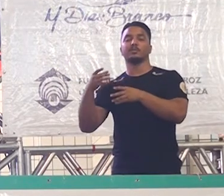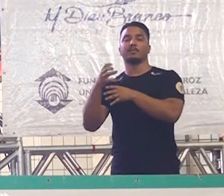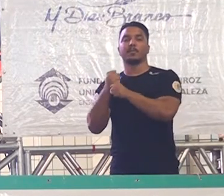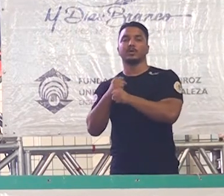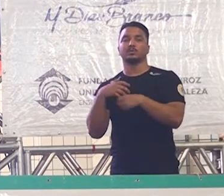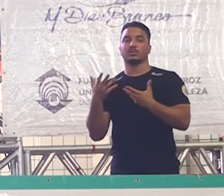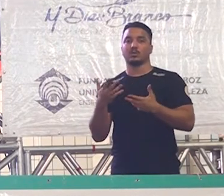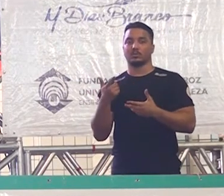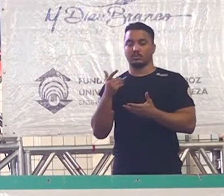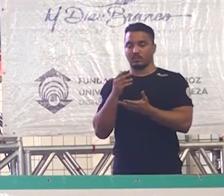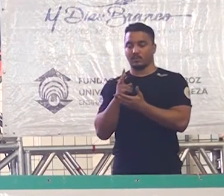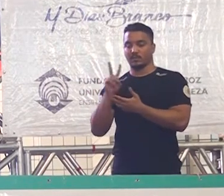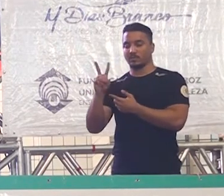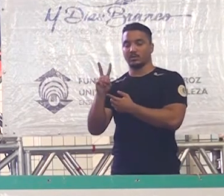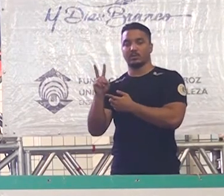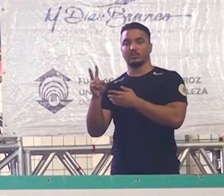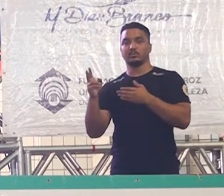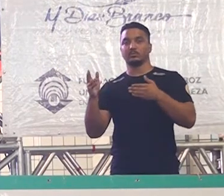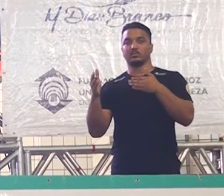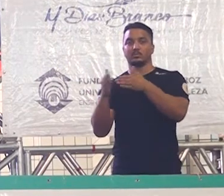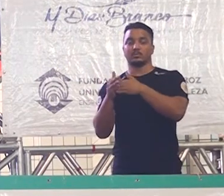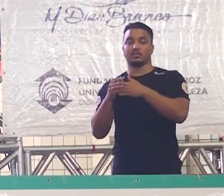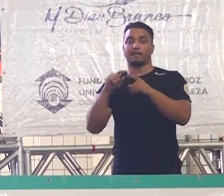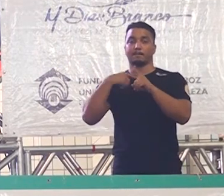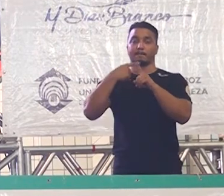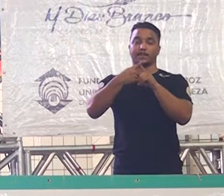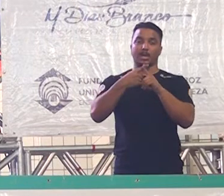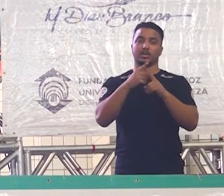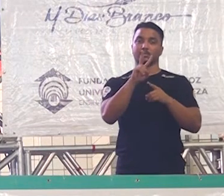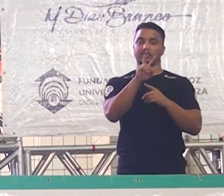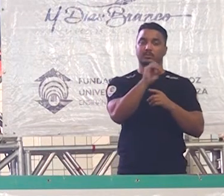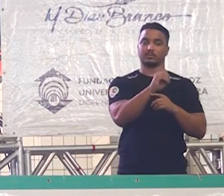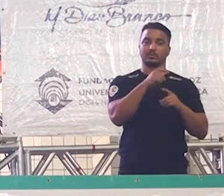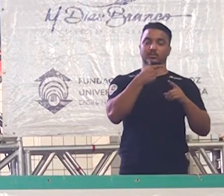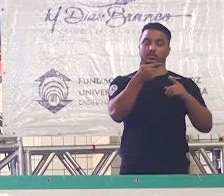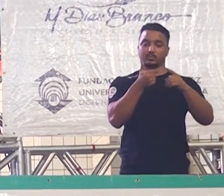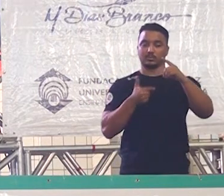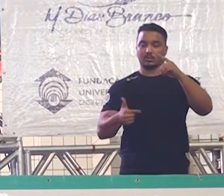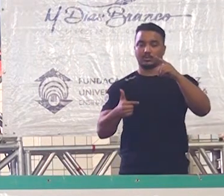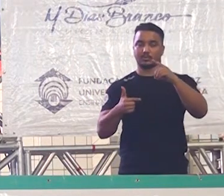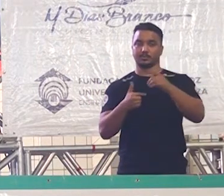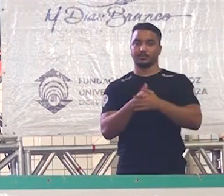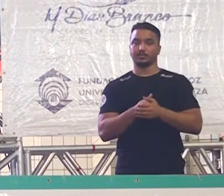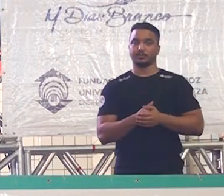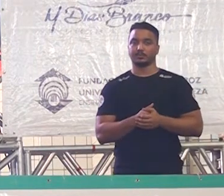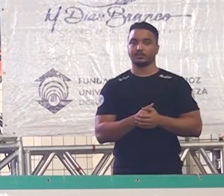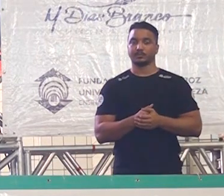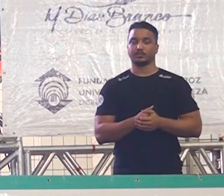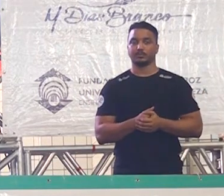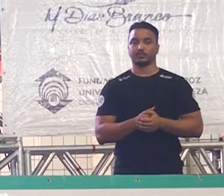mais final sobre 2. No movimento variado, eu só posso trabalhar com essa equação da velocidade média.